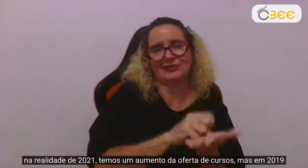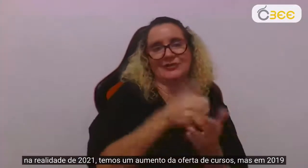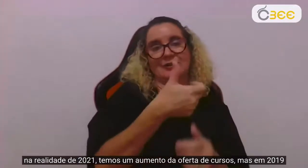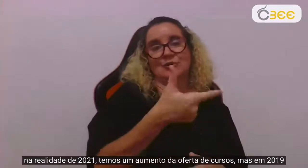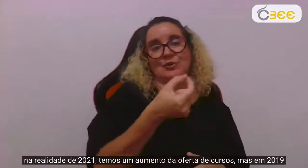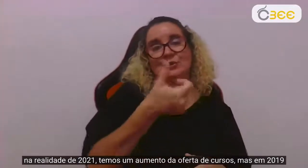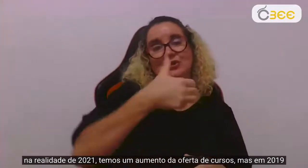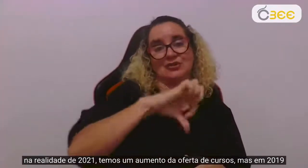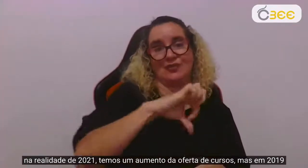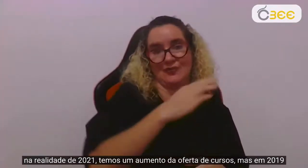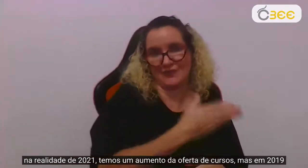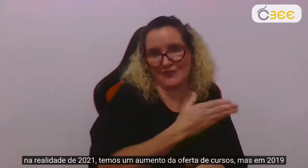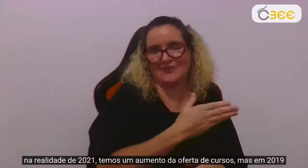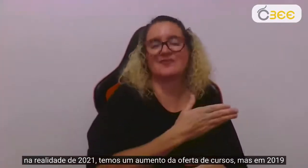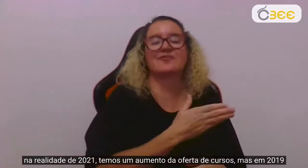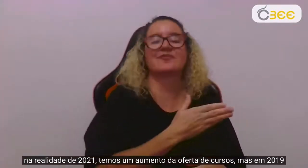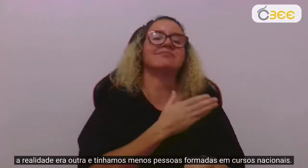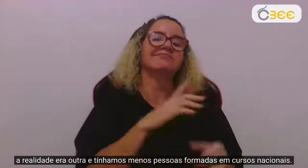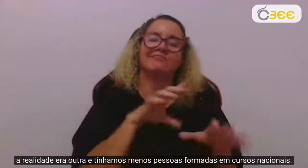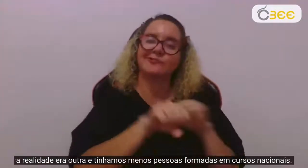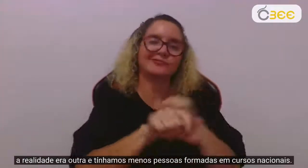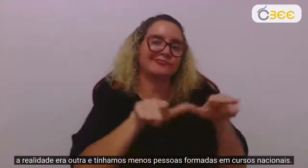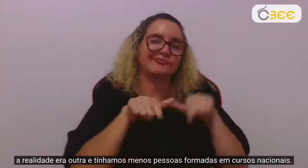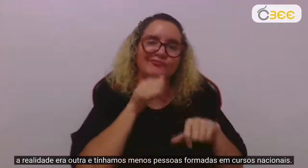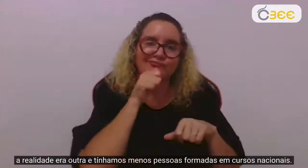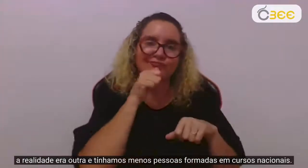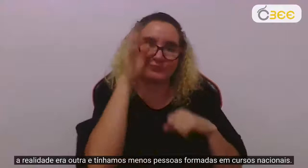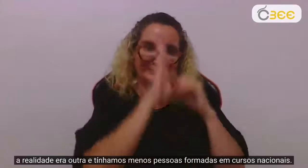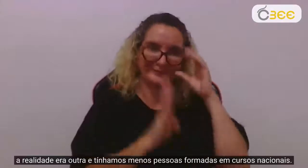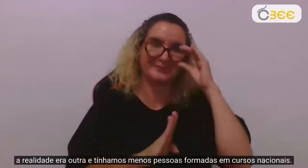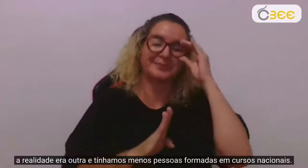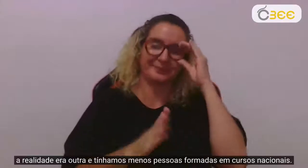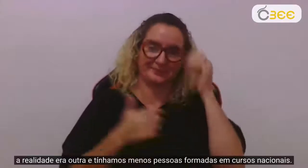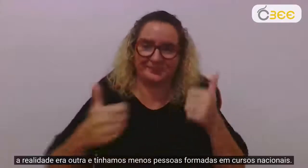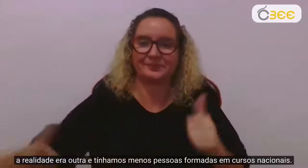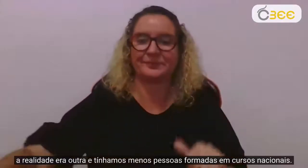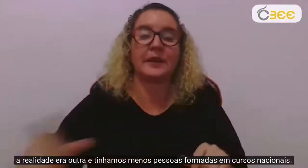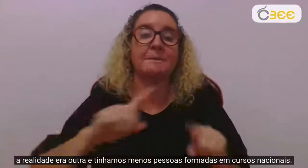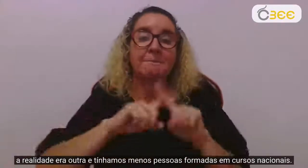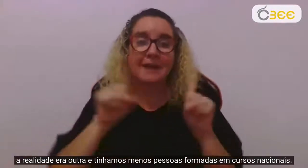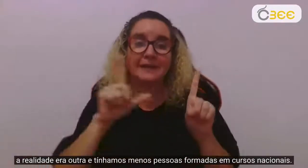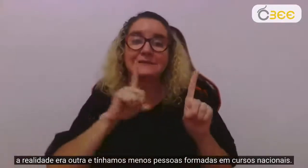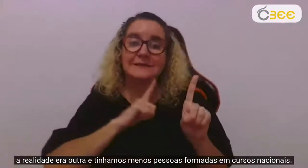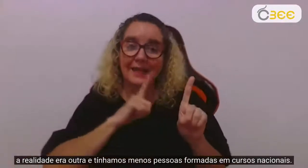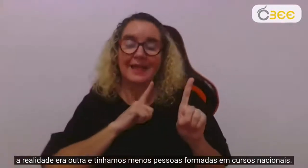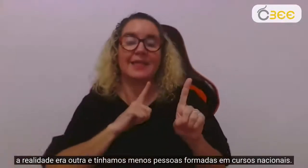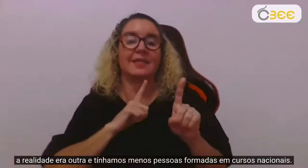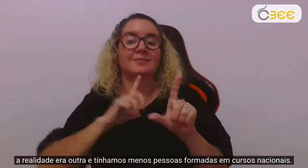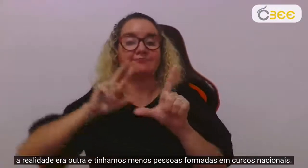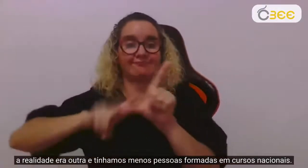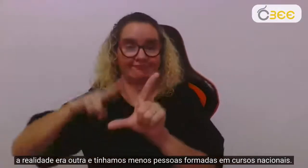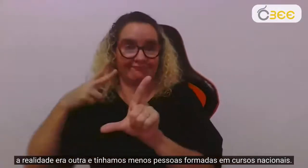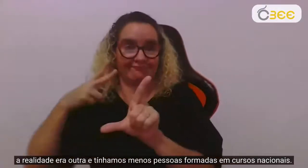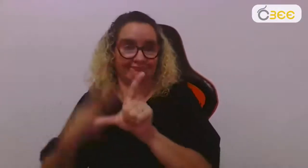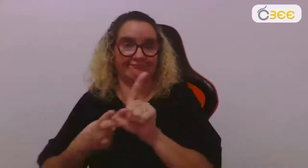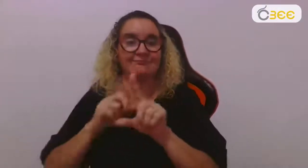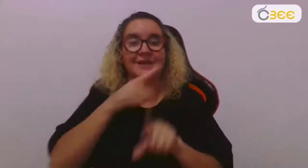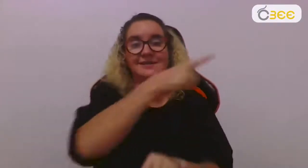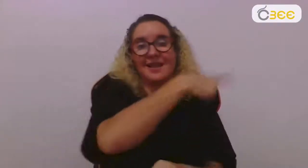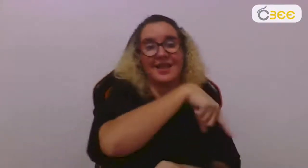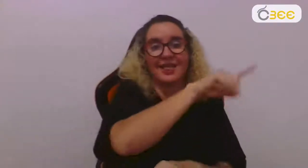da oferta de cursos, mas em 2019 a realidade era outra e tínhamos menos pessoas formadas em cursos